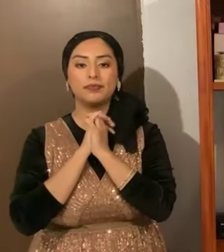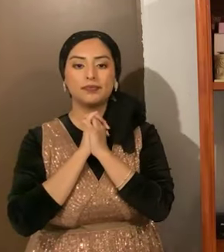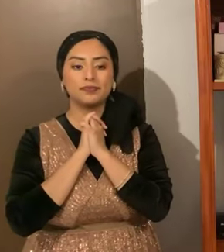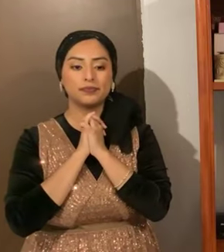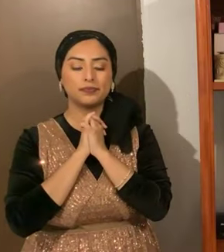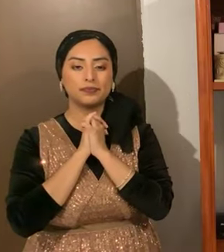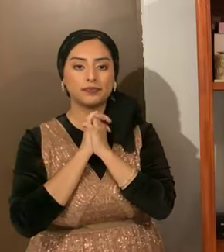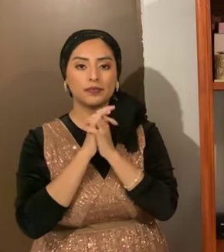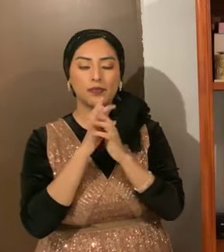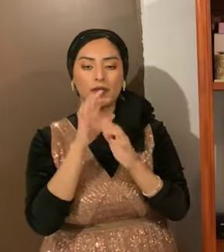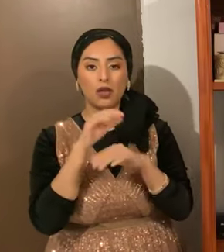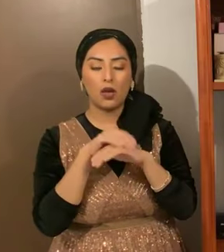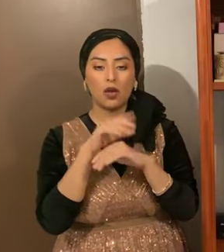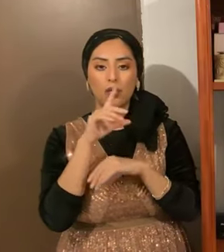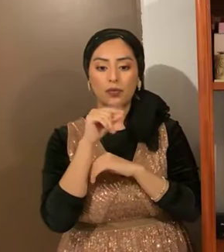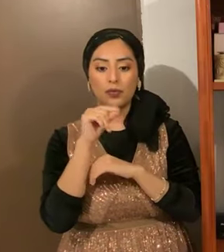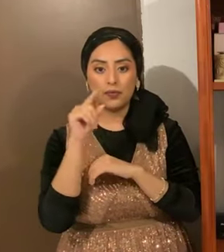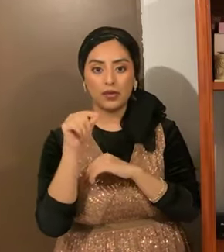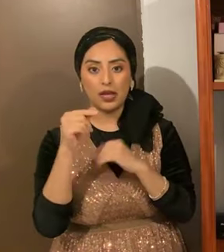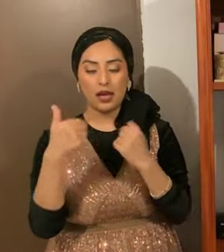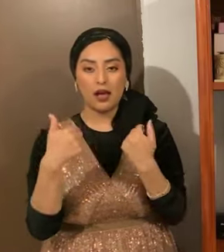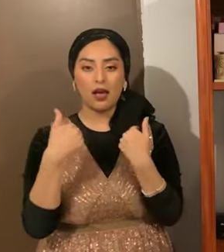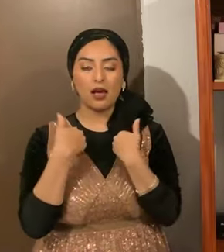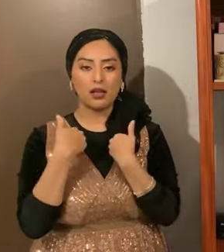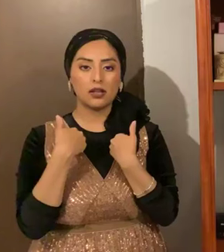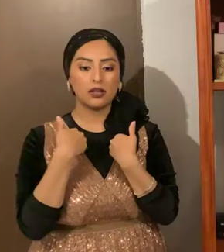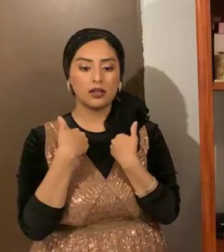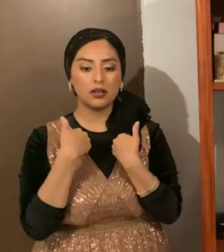Ahora, en el 2020 hubo